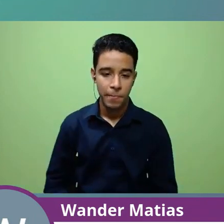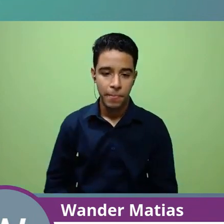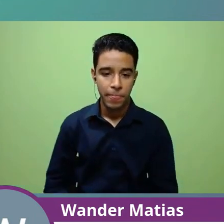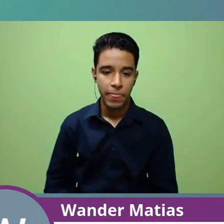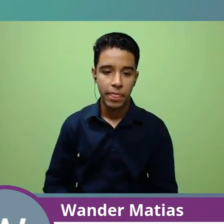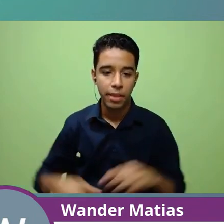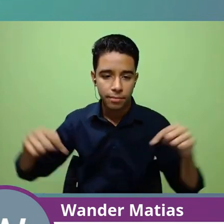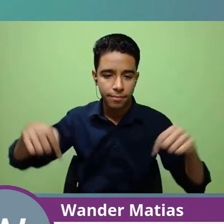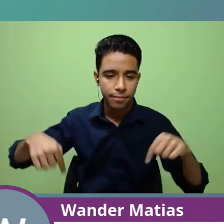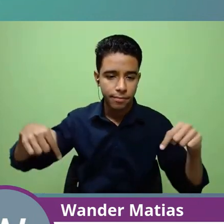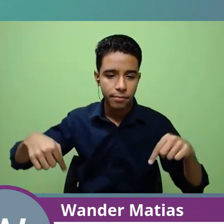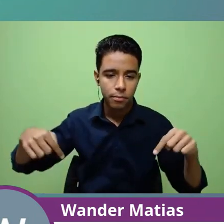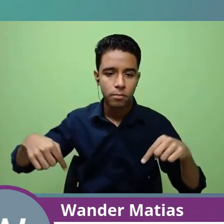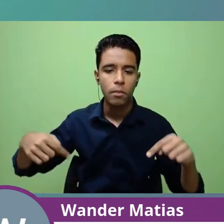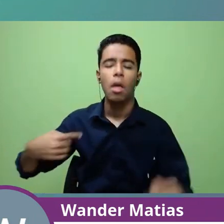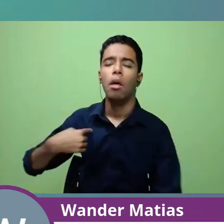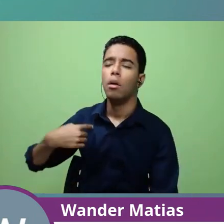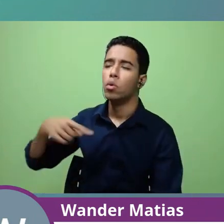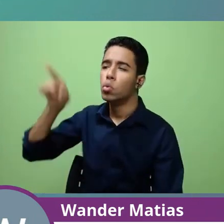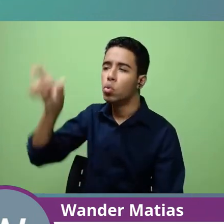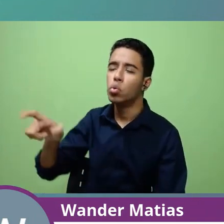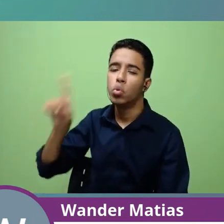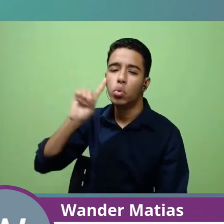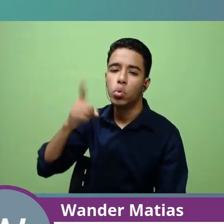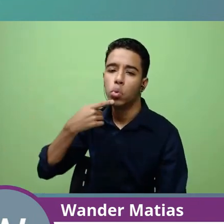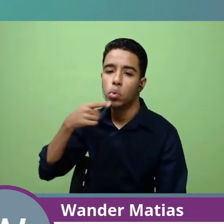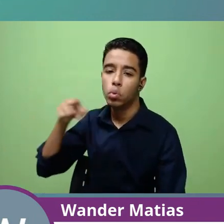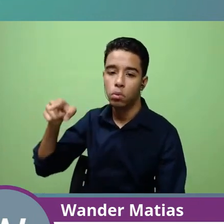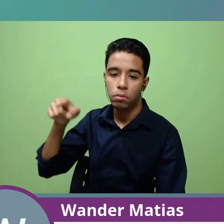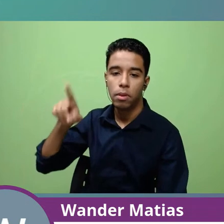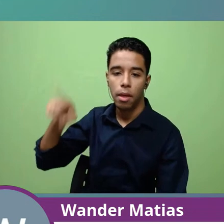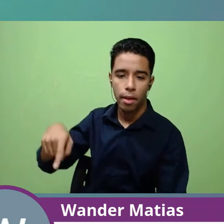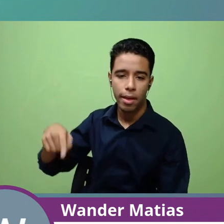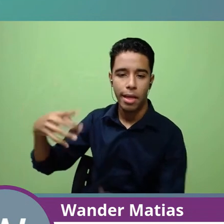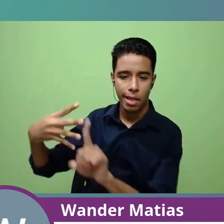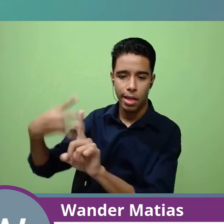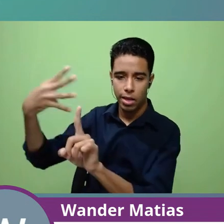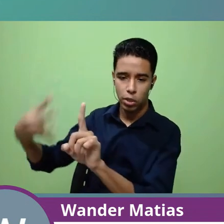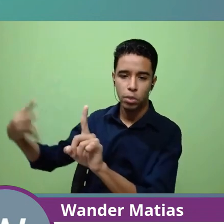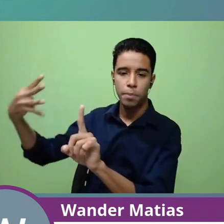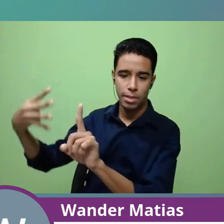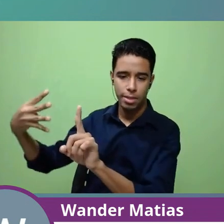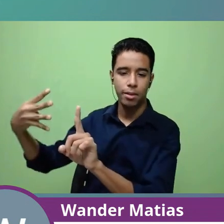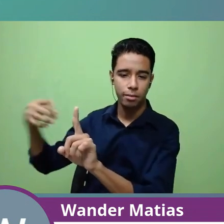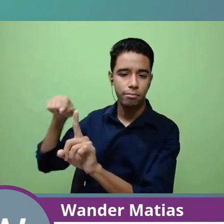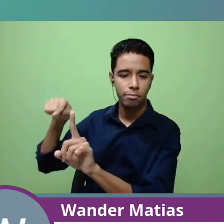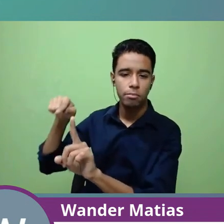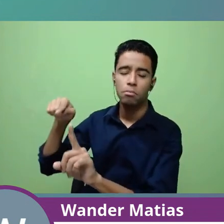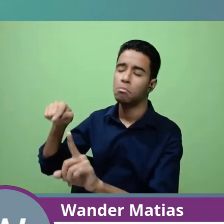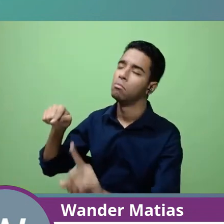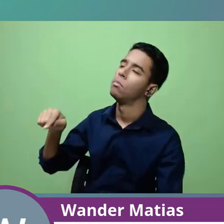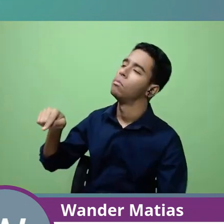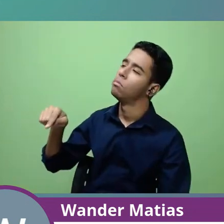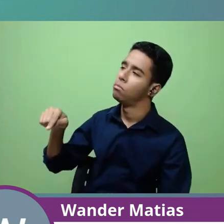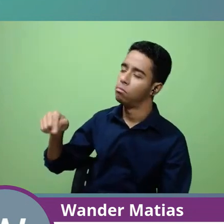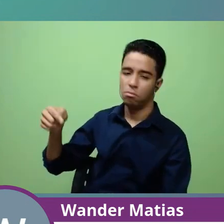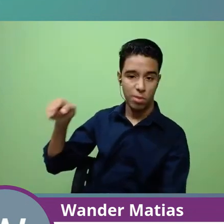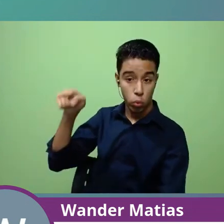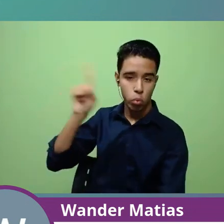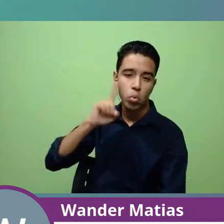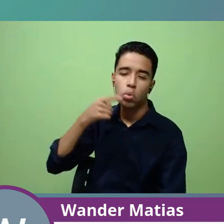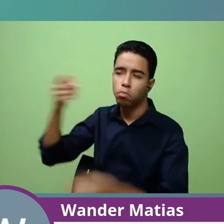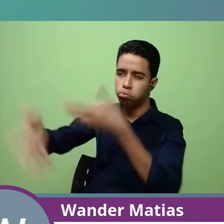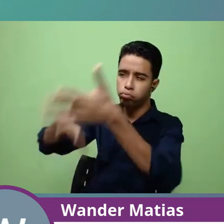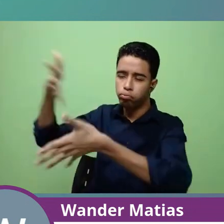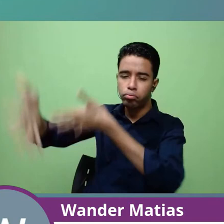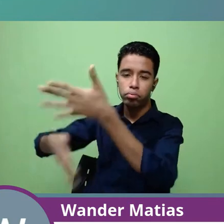Vander, eu estou verbalizando um surdo LGBTQIA+. A prosódia da minha fala acompanha a característica da pessoa?